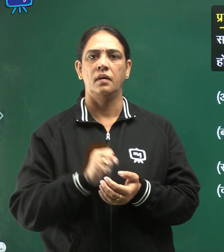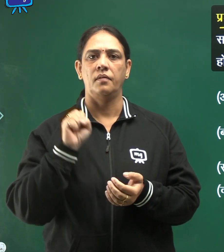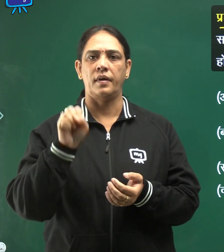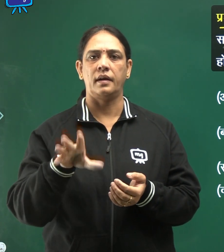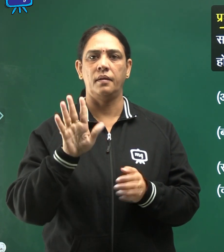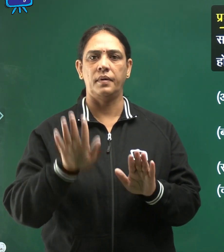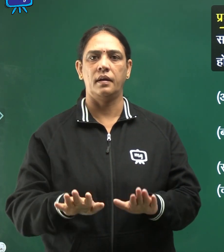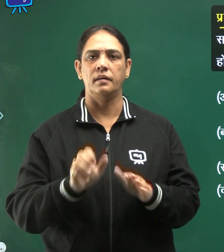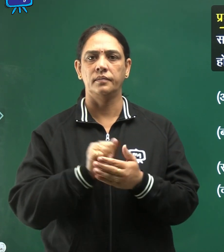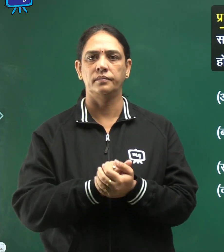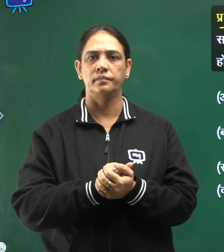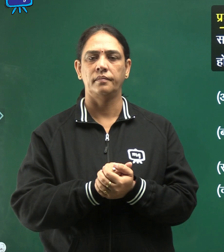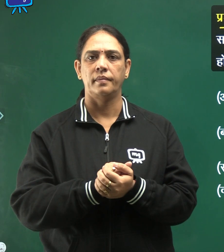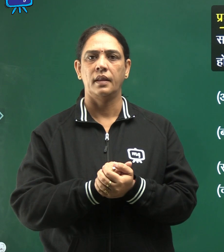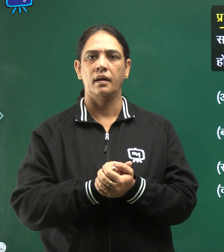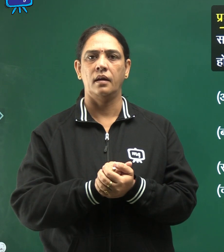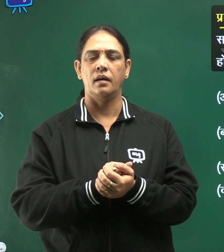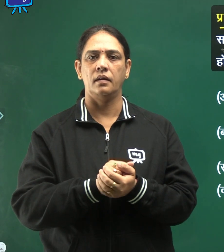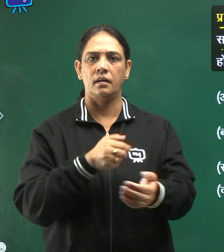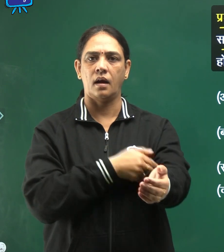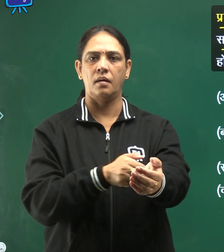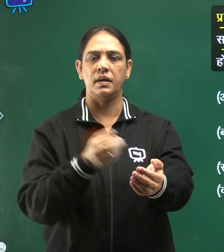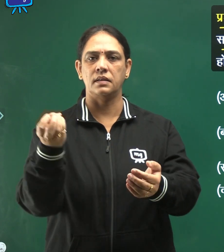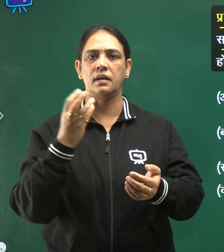फेंकने पर सम अंक